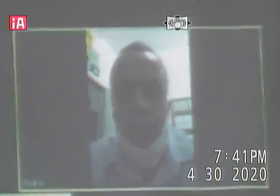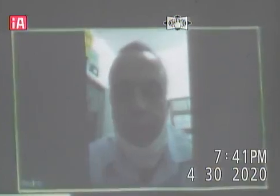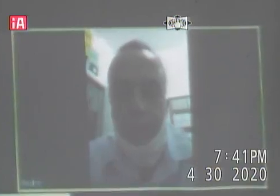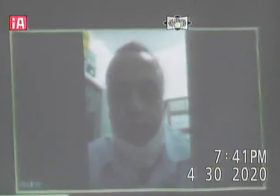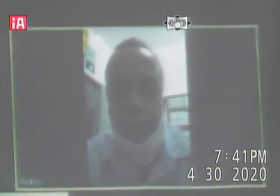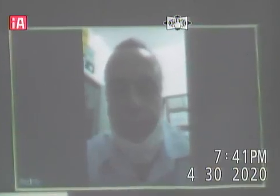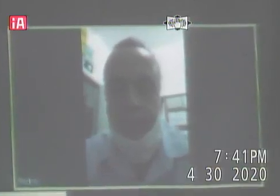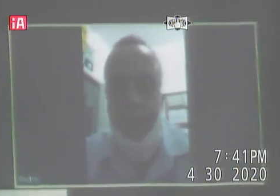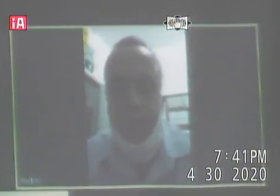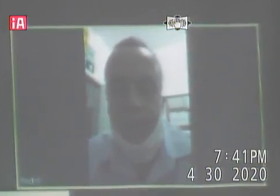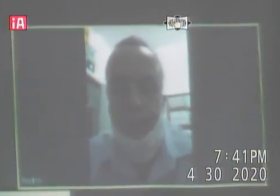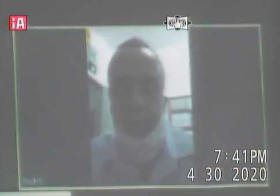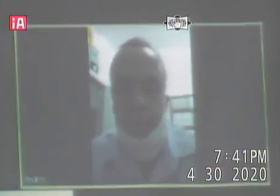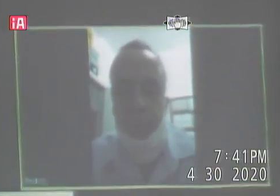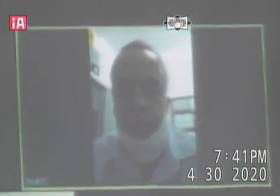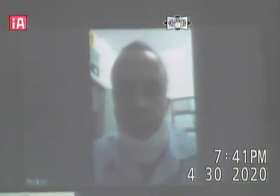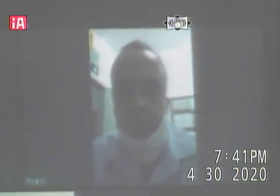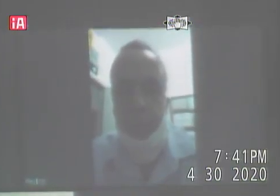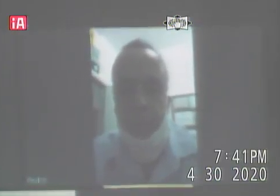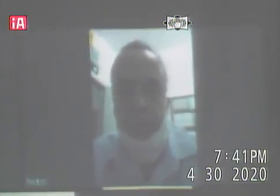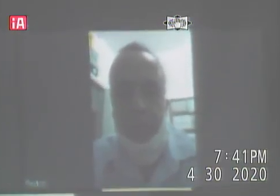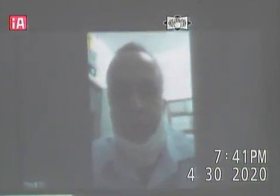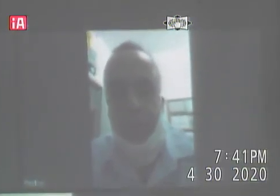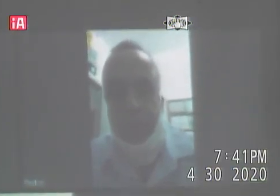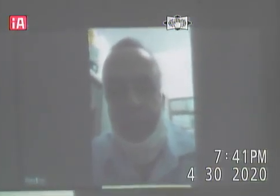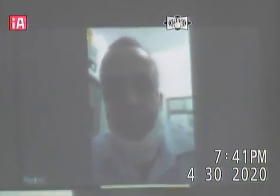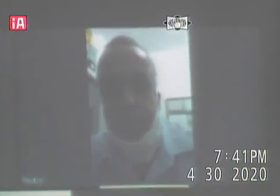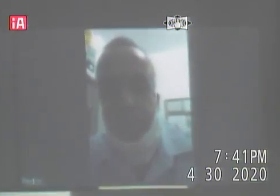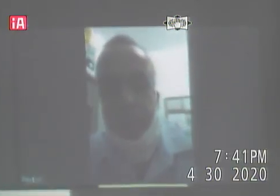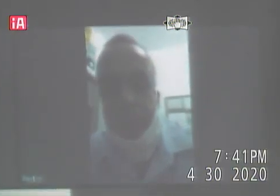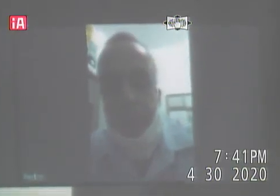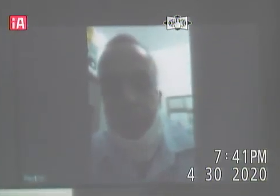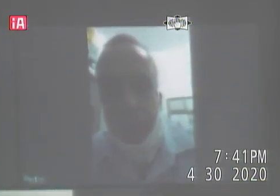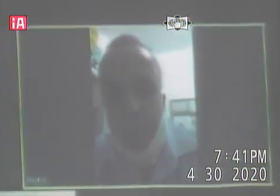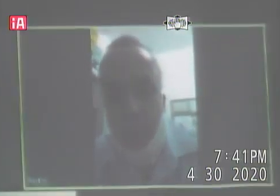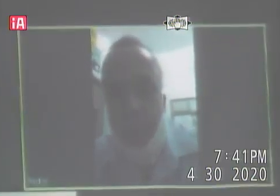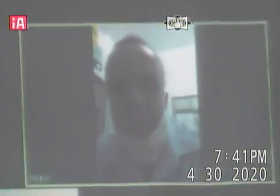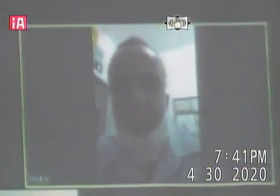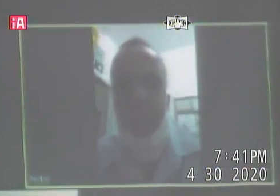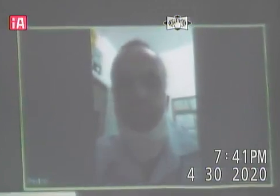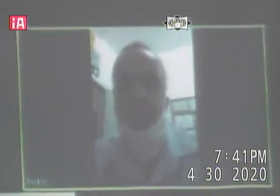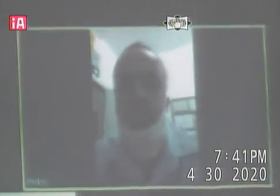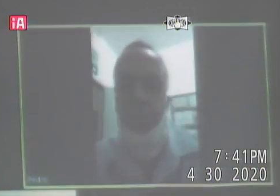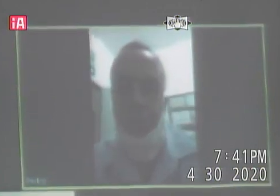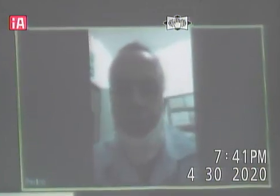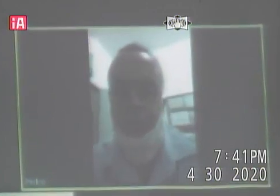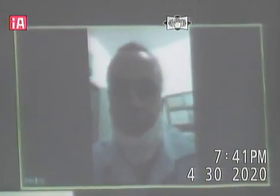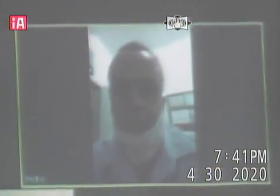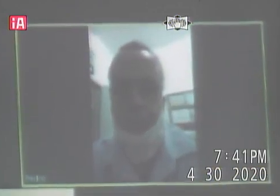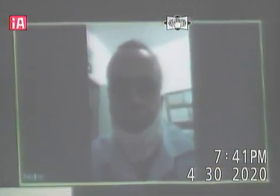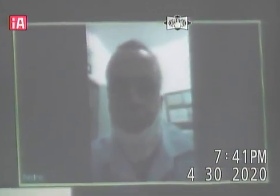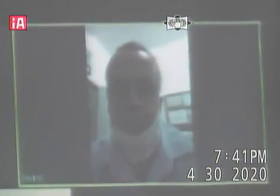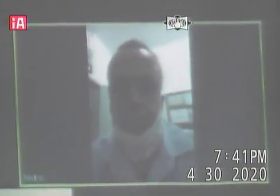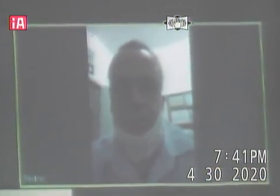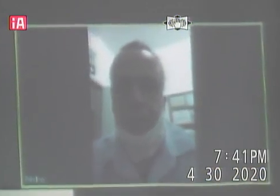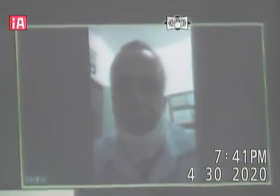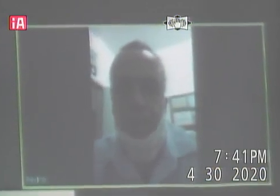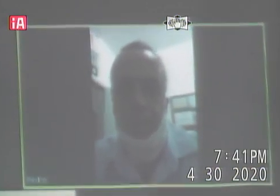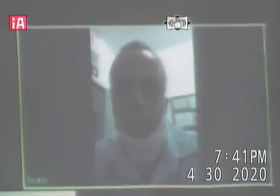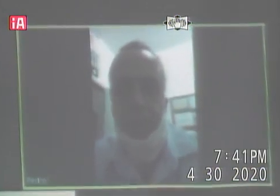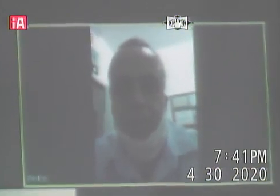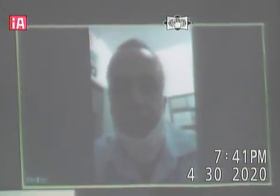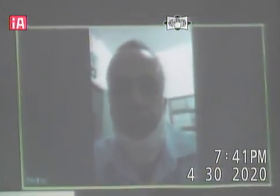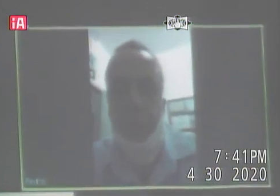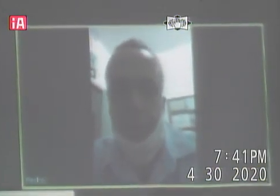Porque o parado, aqueles que podem e não realizam.